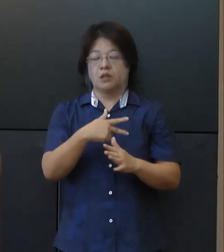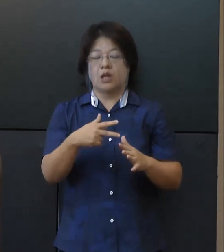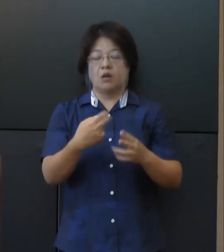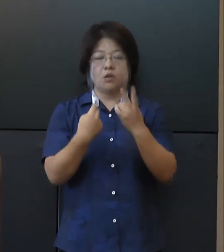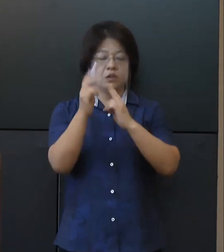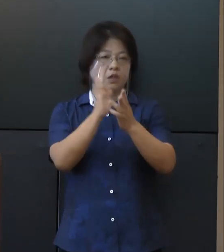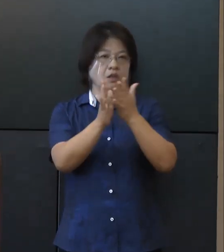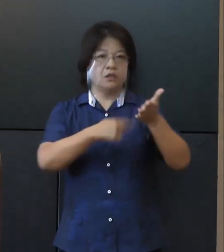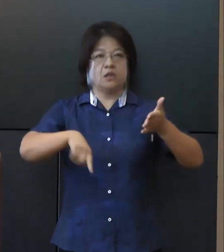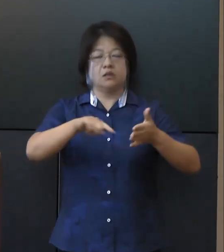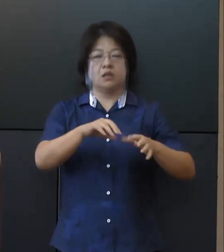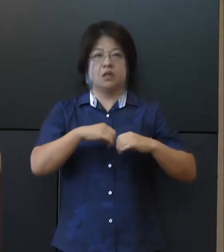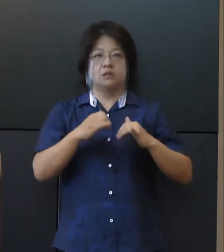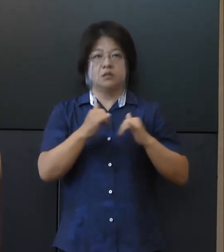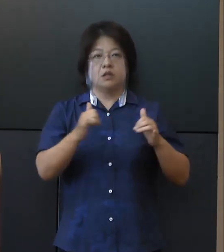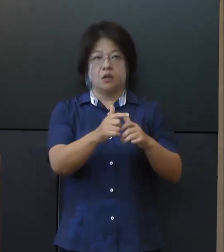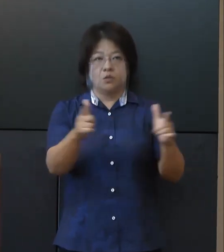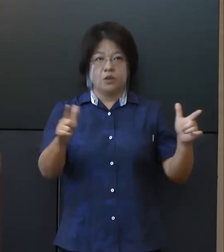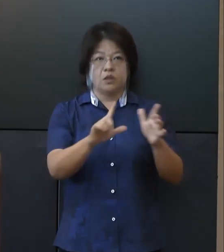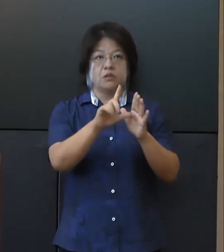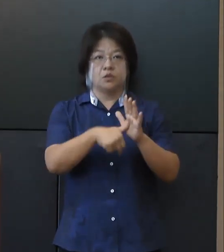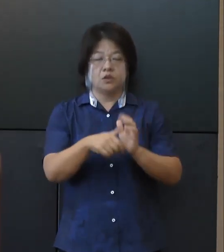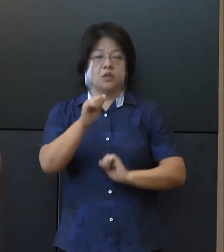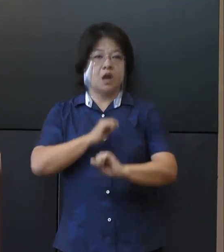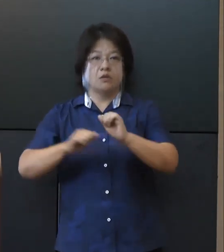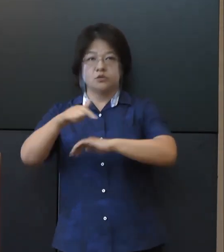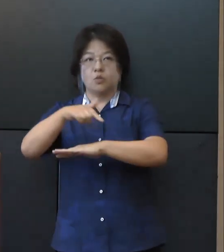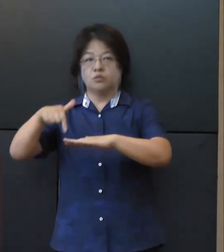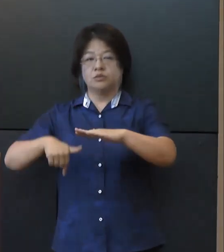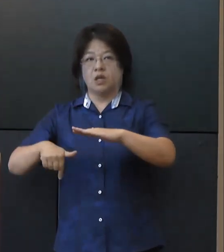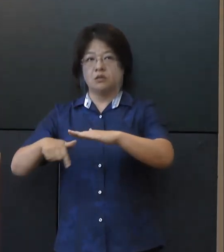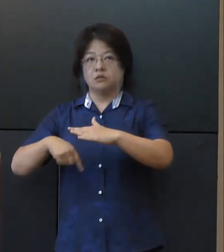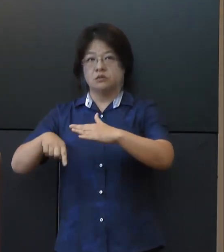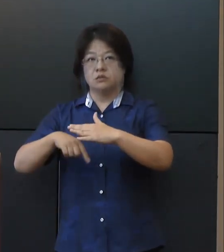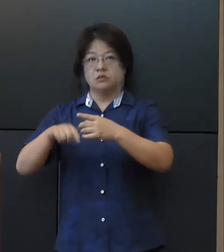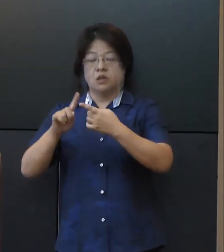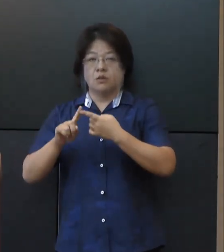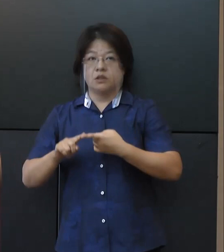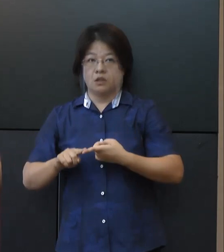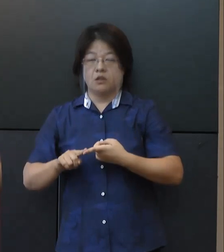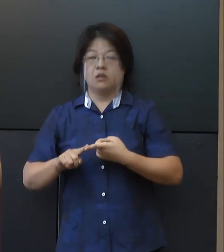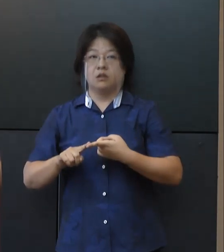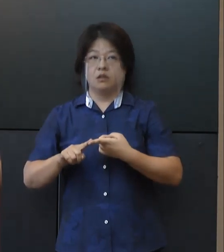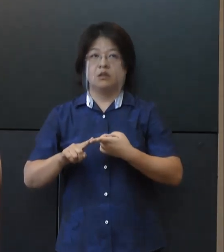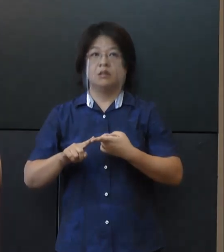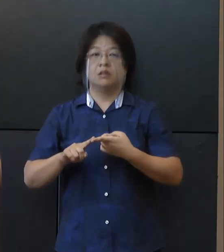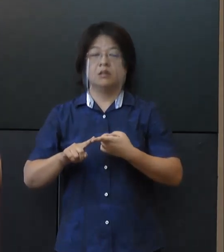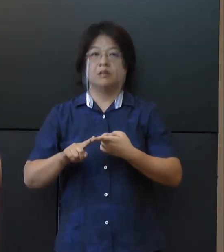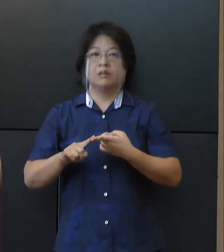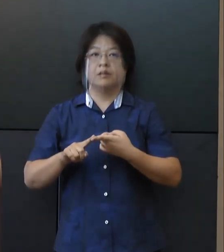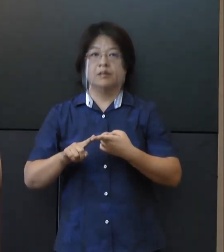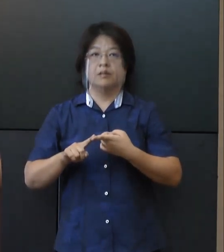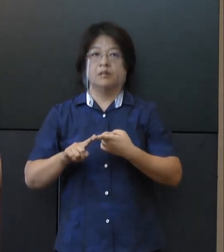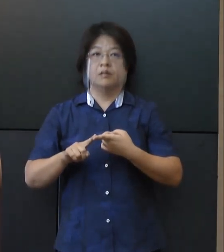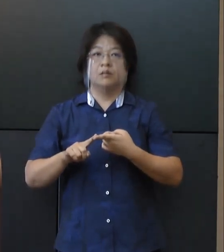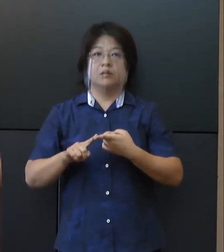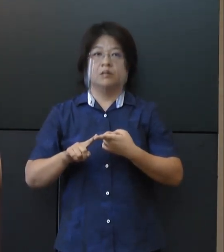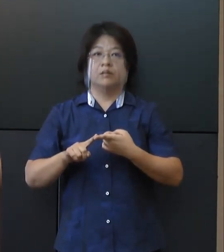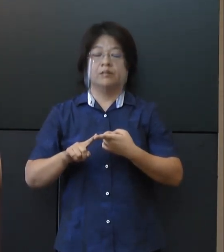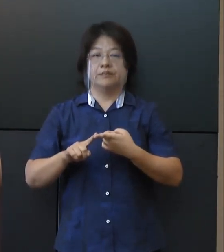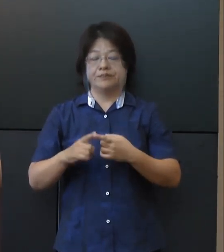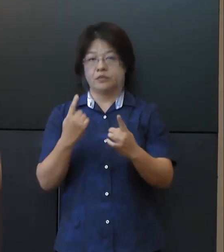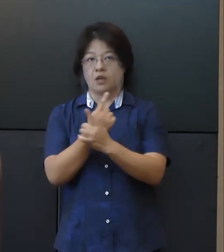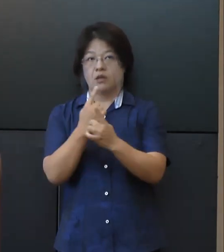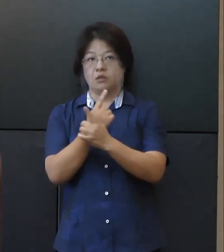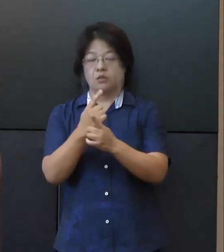内で増えた場合というときは、このアクションプラン、このままシステムアクションプランで対応をまたしきれるのか